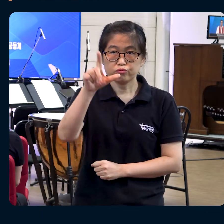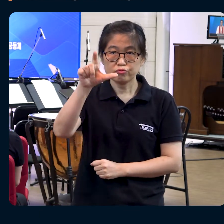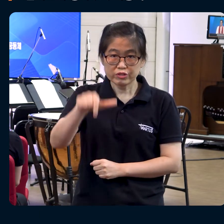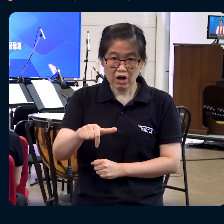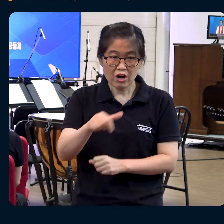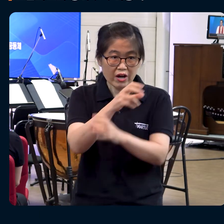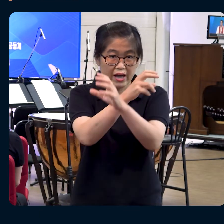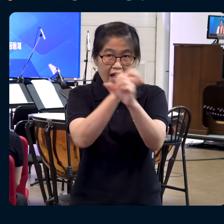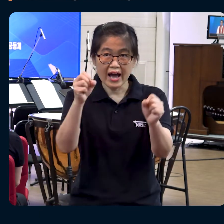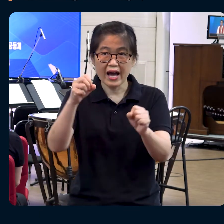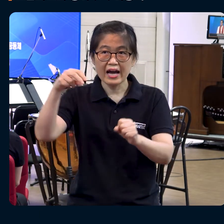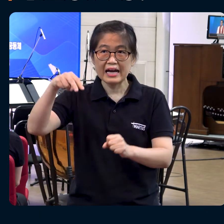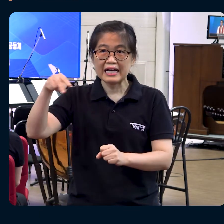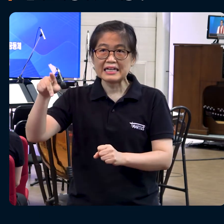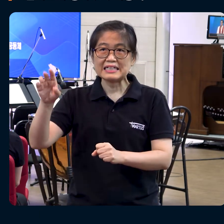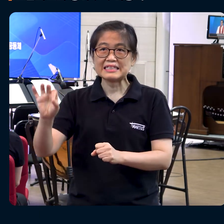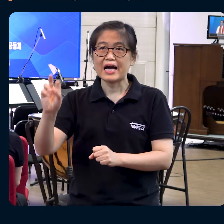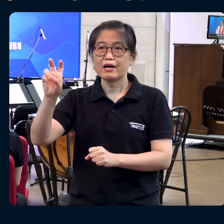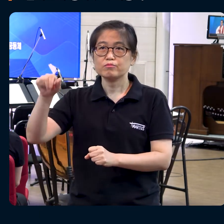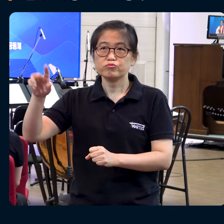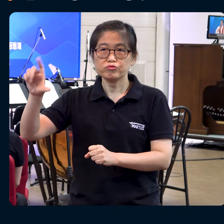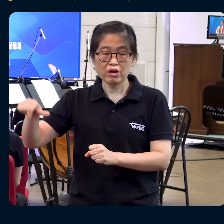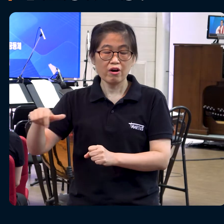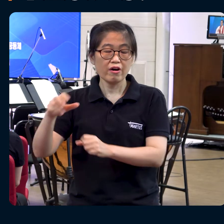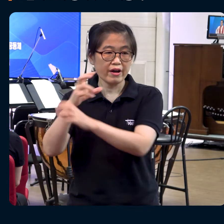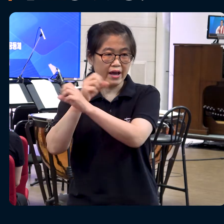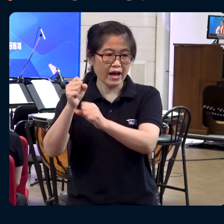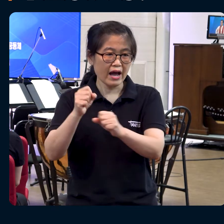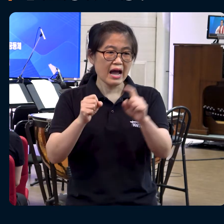편무적 계약과 쌍무적 계약이란 말을 아십니까?